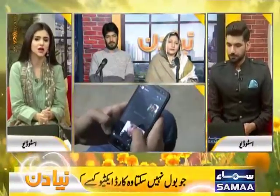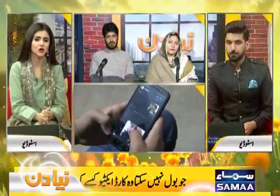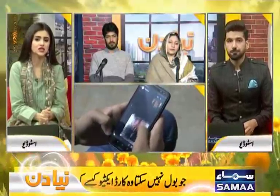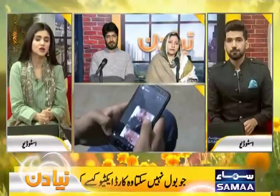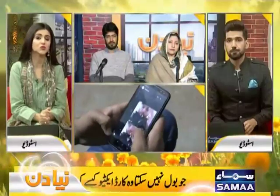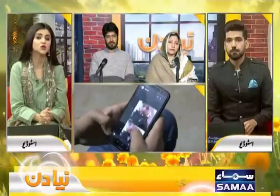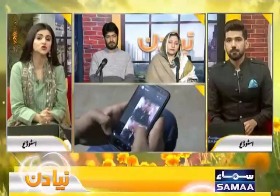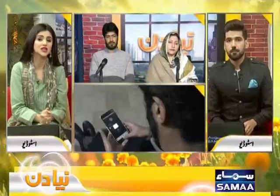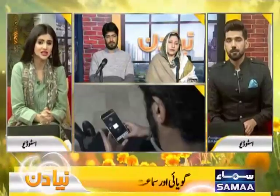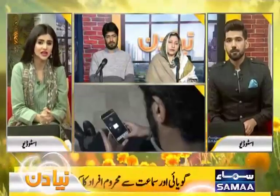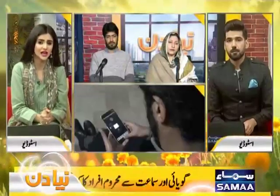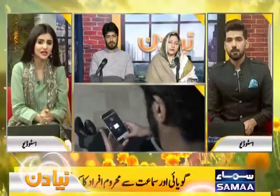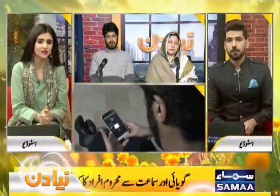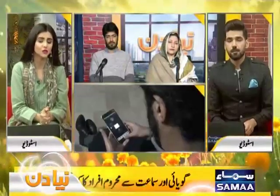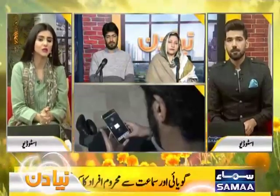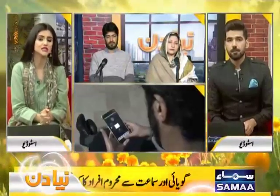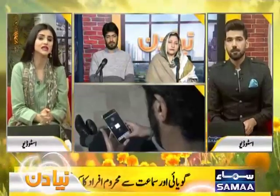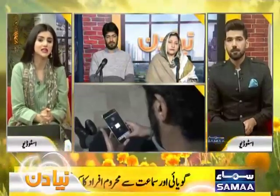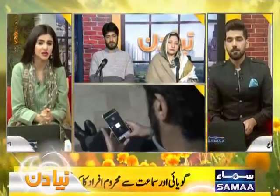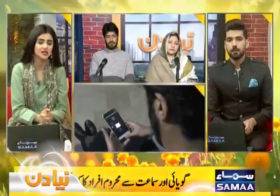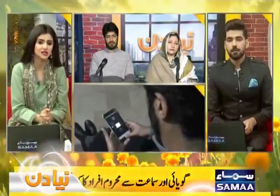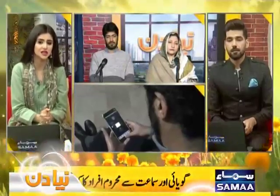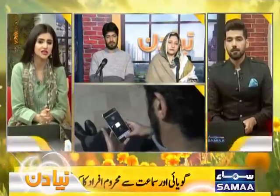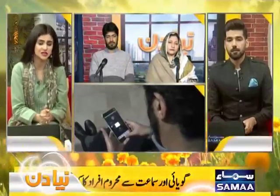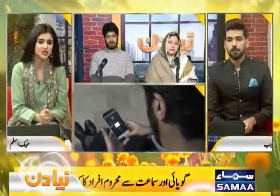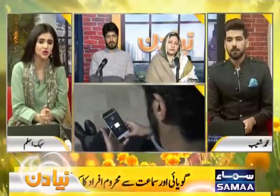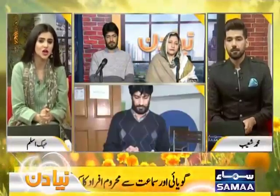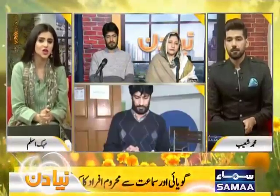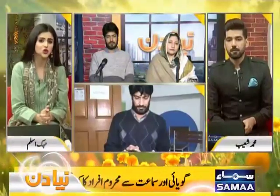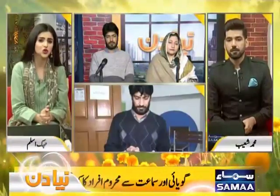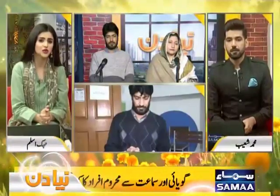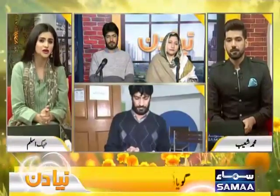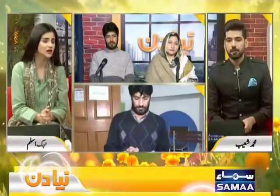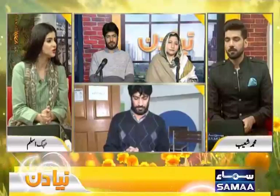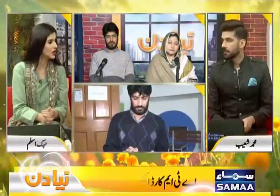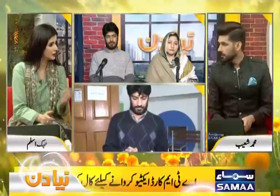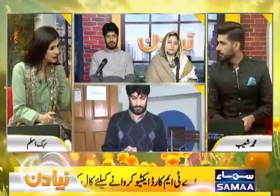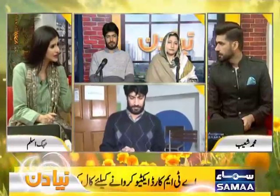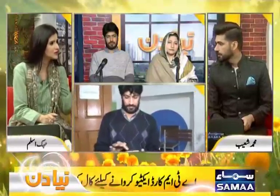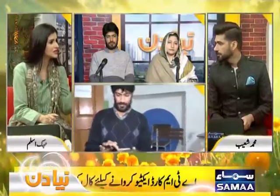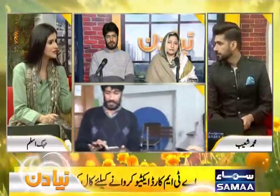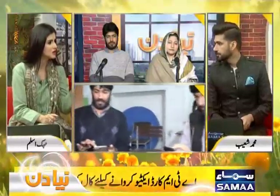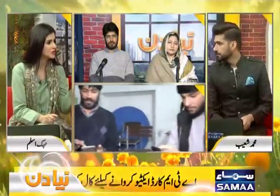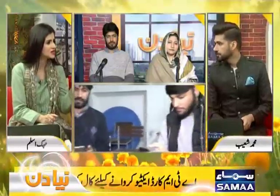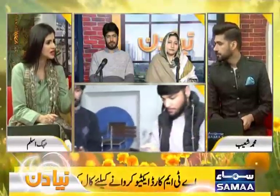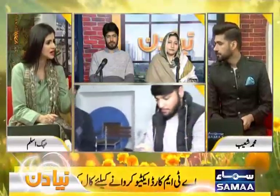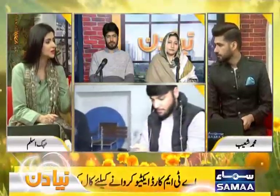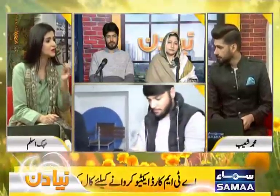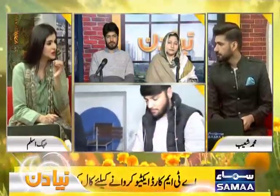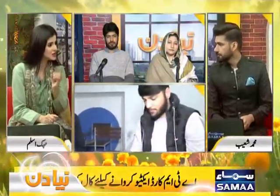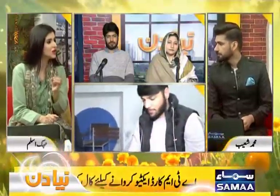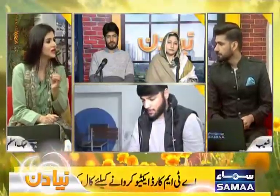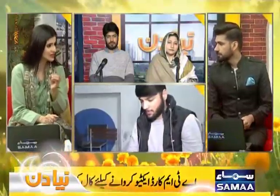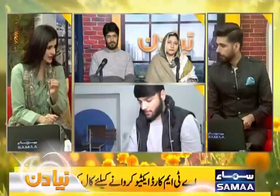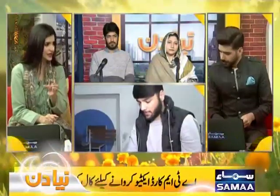शख्स उसके साथ कोई मौजूद नहीं है या वो अपना मसला नहीं बता सकता किसी को, तो क्या वो अपने एटीएम कार्ड से महरूम रह जाएगा या